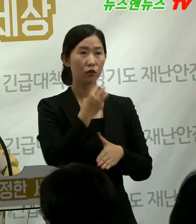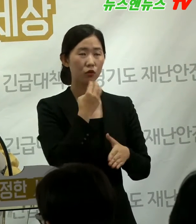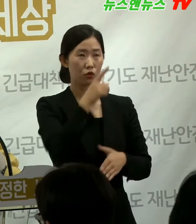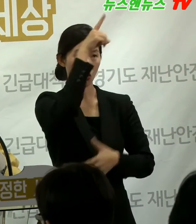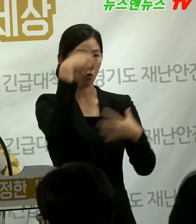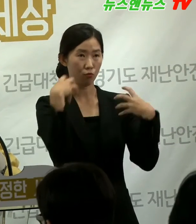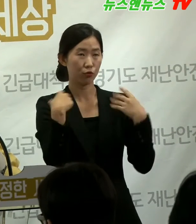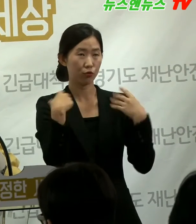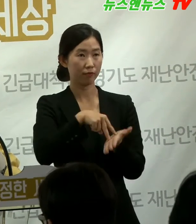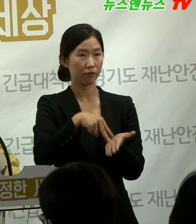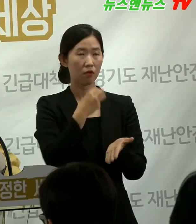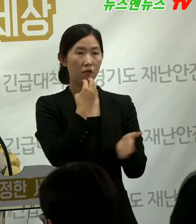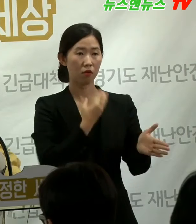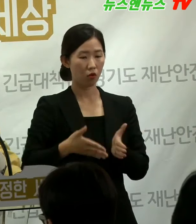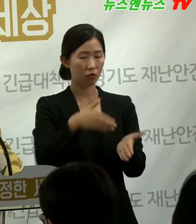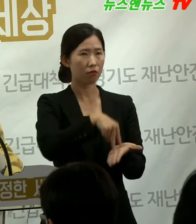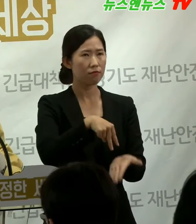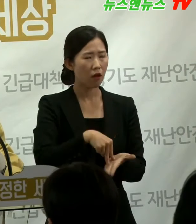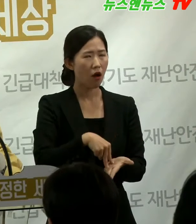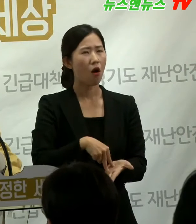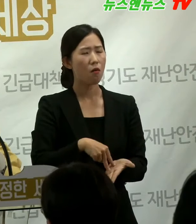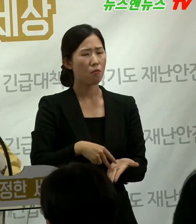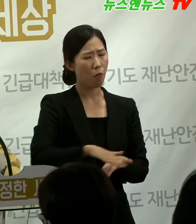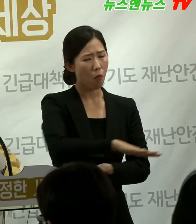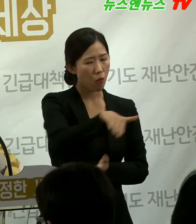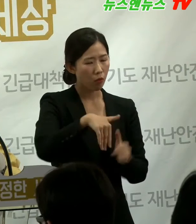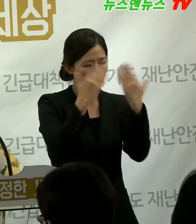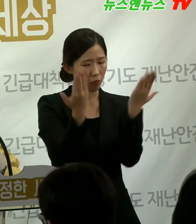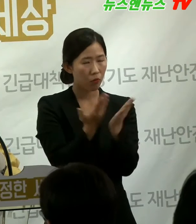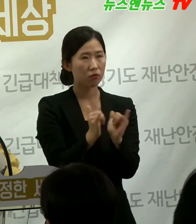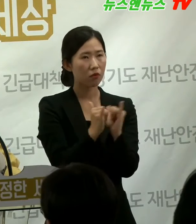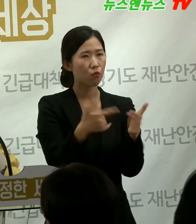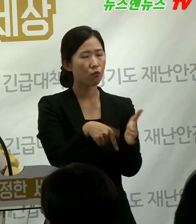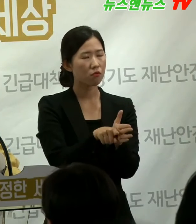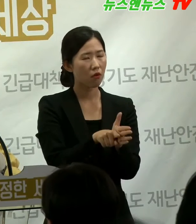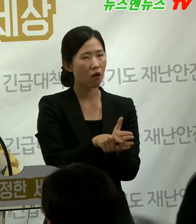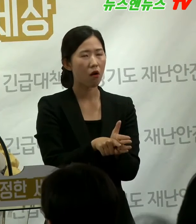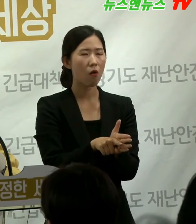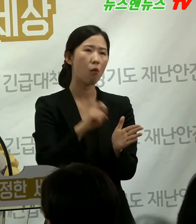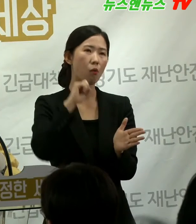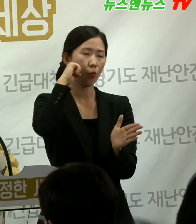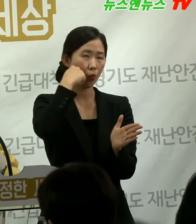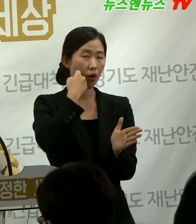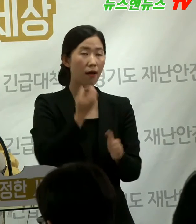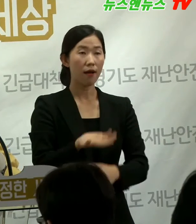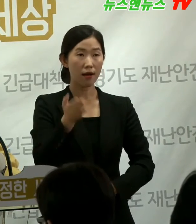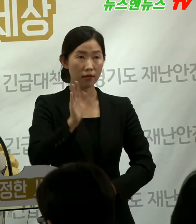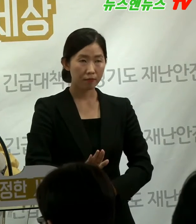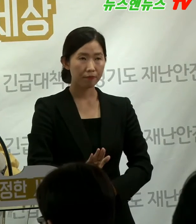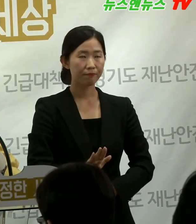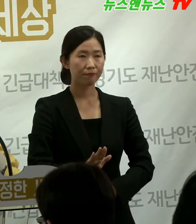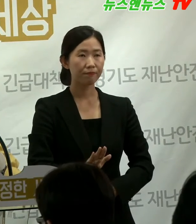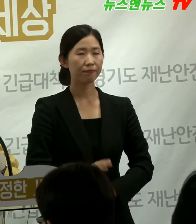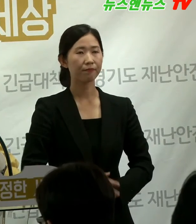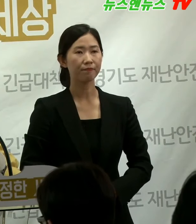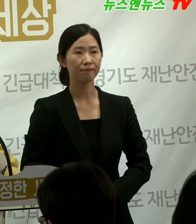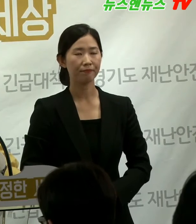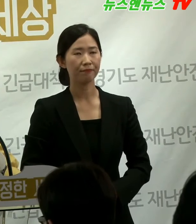결론이고 그렇기 때문에 대체적으로 우리가 기본소득이라는 이름이 재난기본소득이라는 이름이 붙은 정책을 시행하는 것을